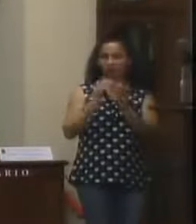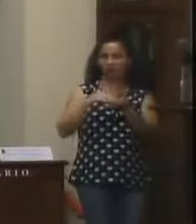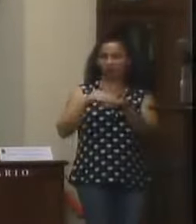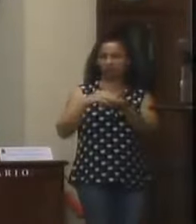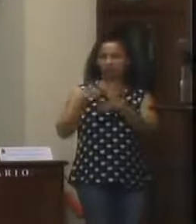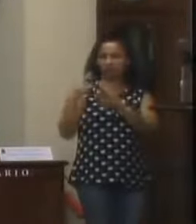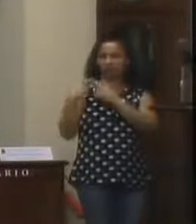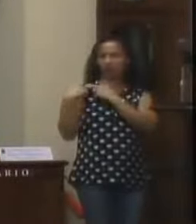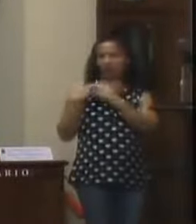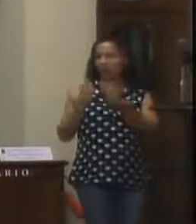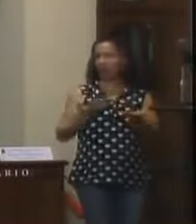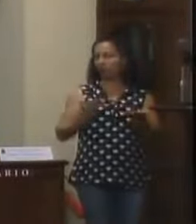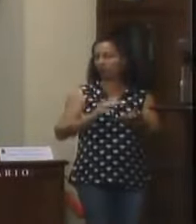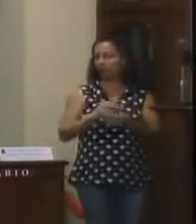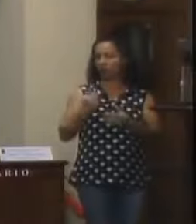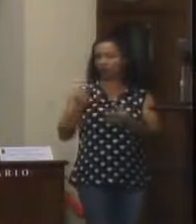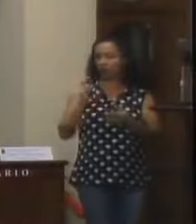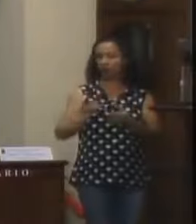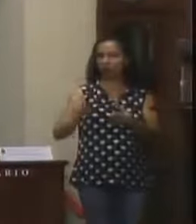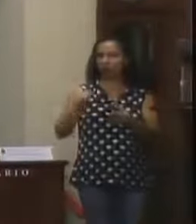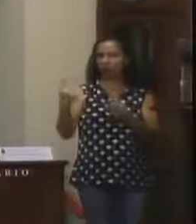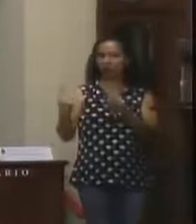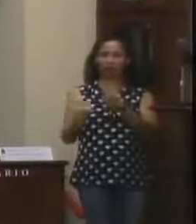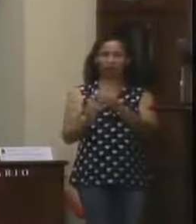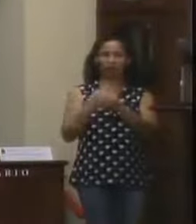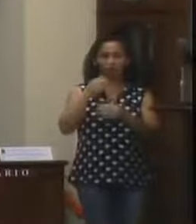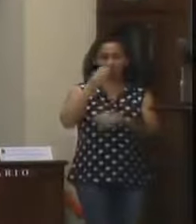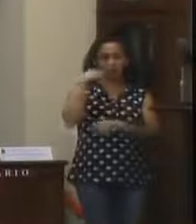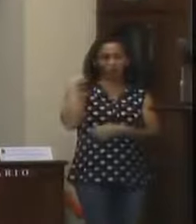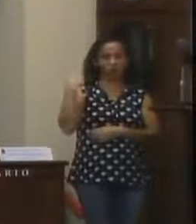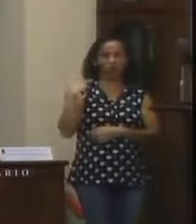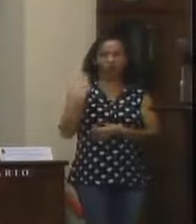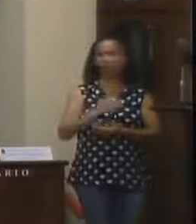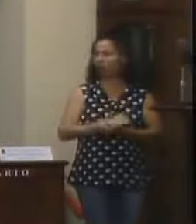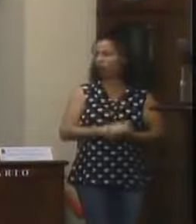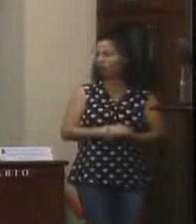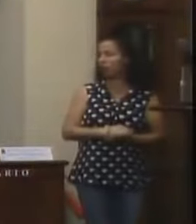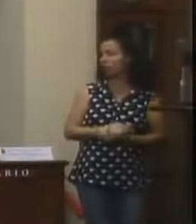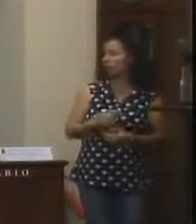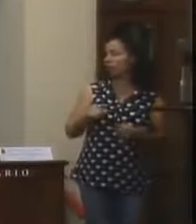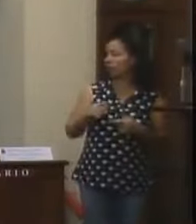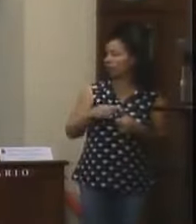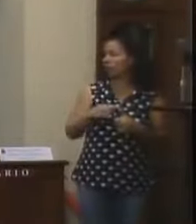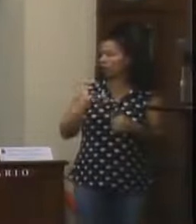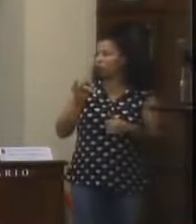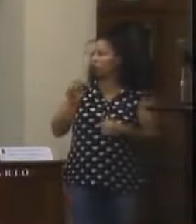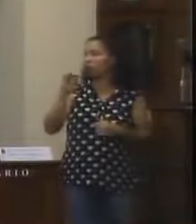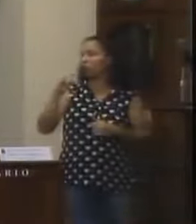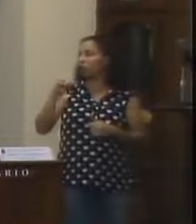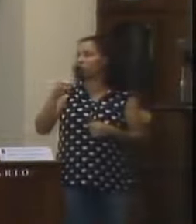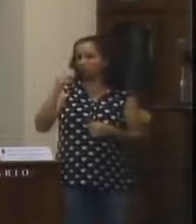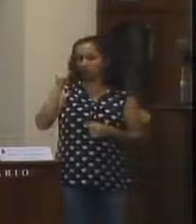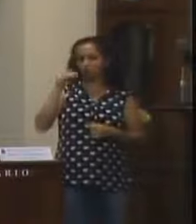então, ao uso da tribuna dos senhores e senhoras vereadores. Primeiro a fazer o uso da tribuna, o vereador Fábio Antônio.